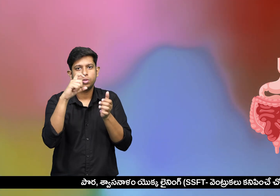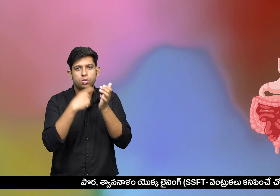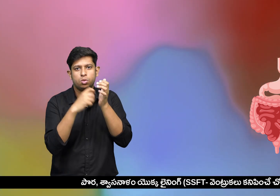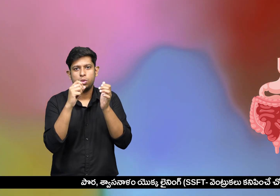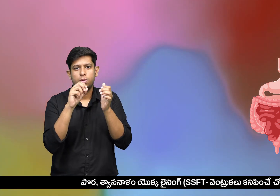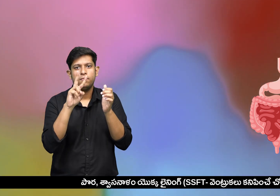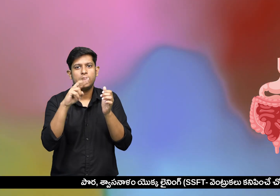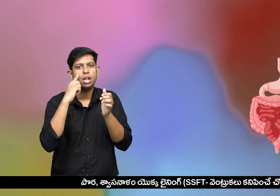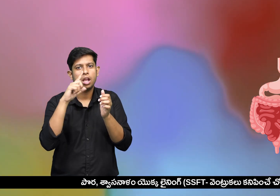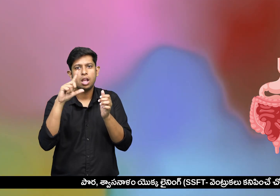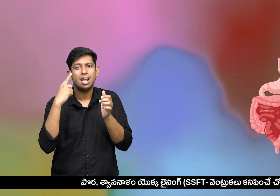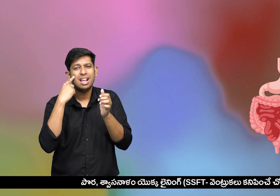చోట.